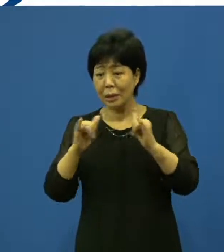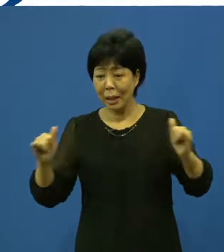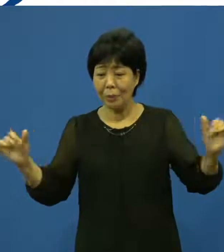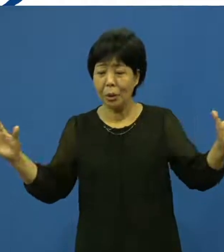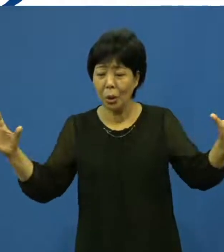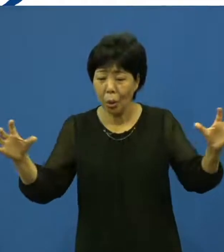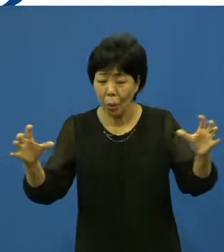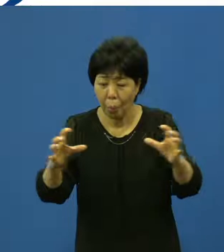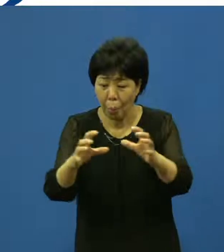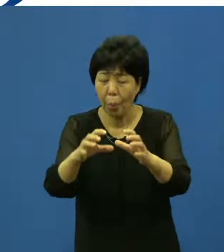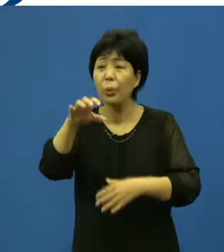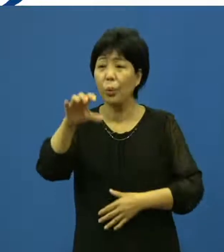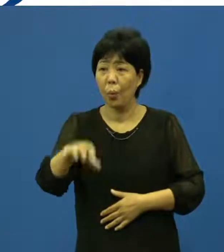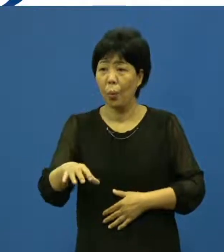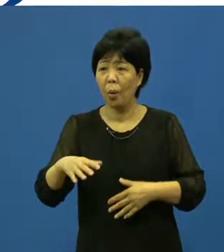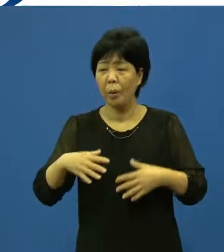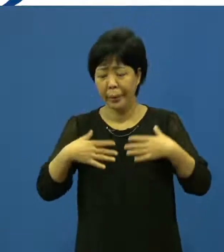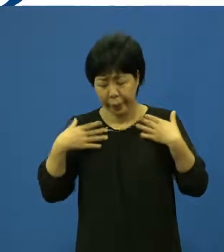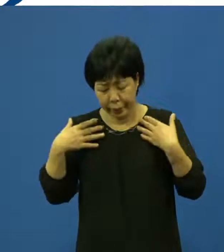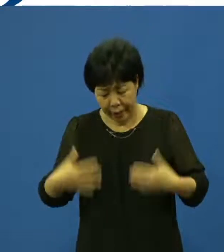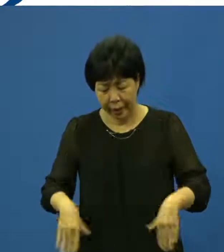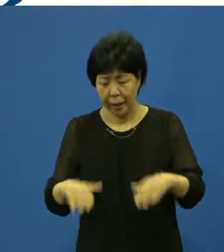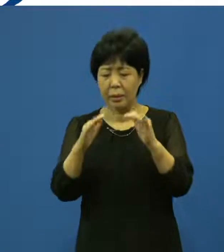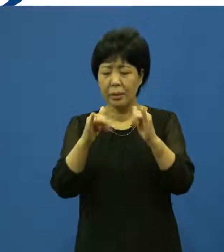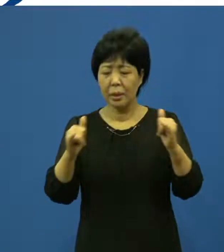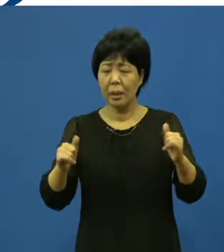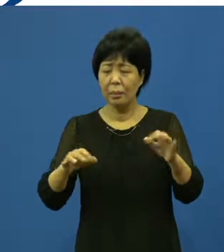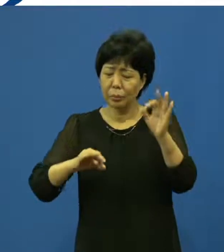연약하고 실수투성이고 문제 많은 사람들이